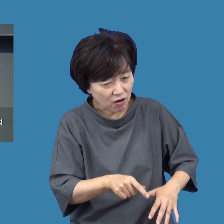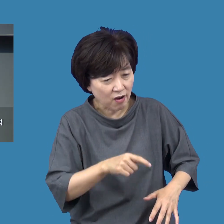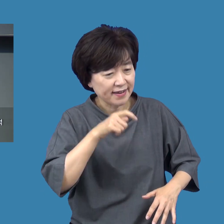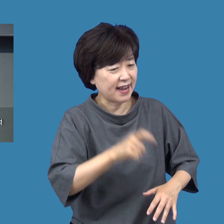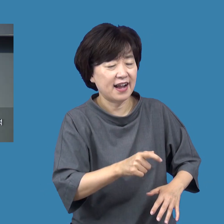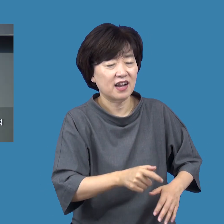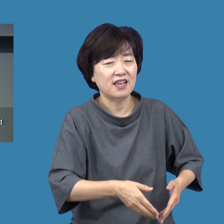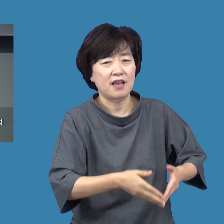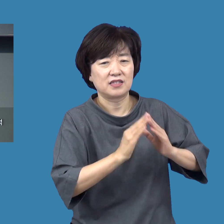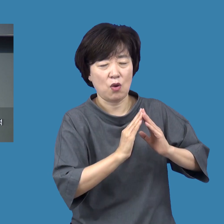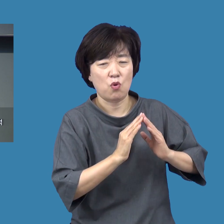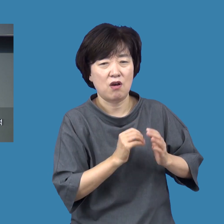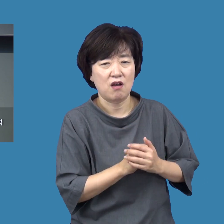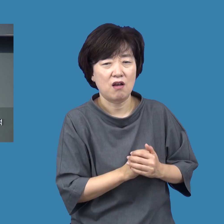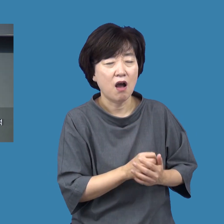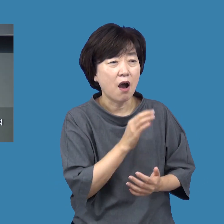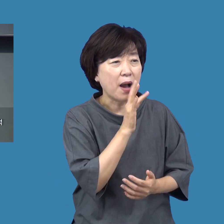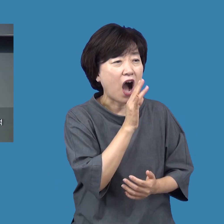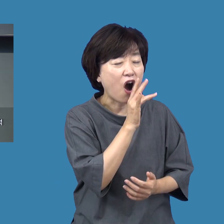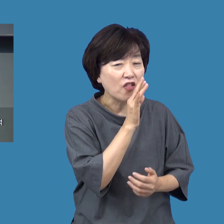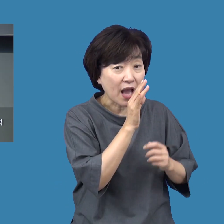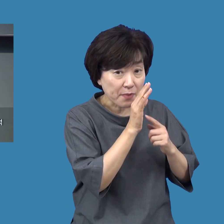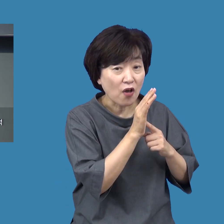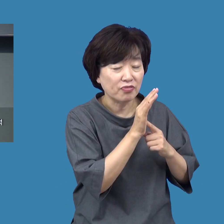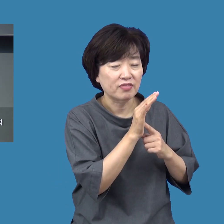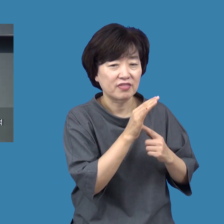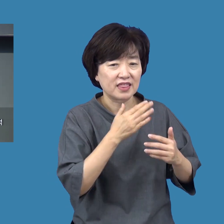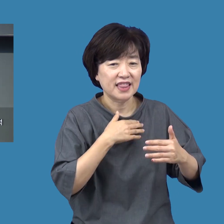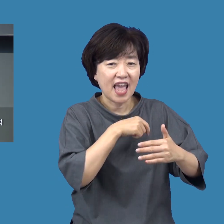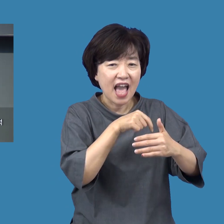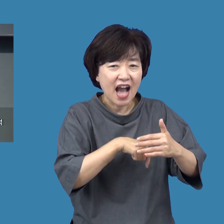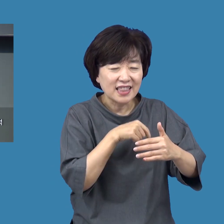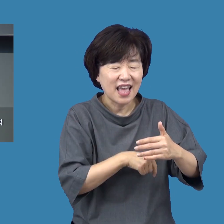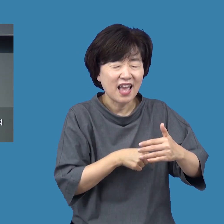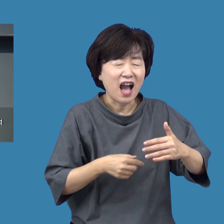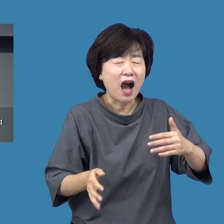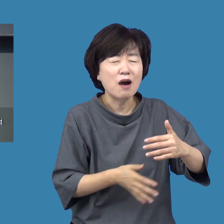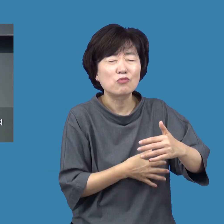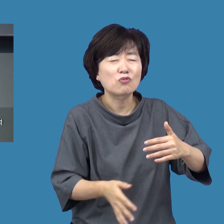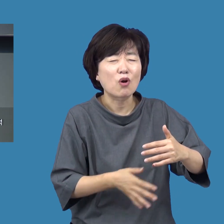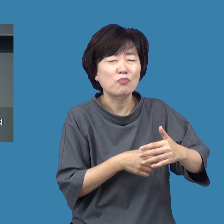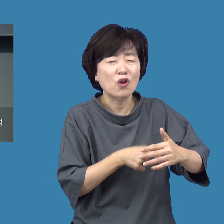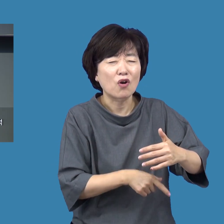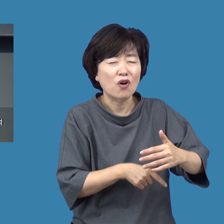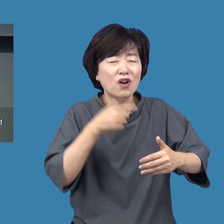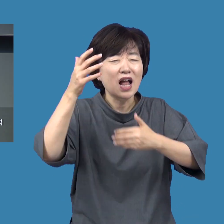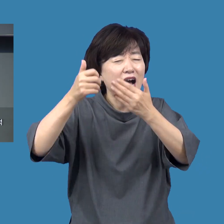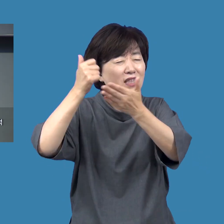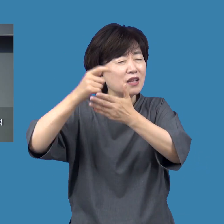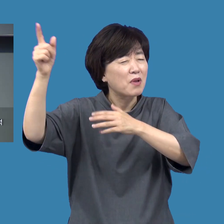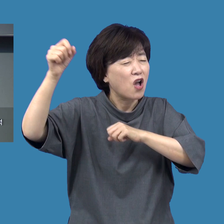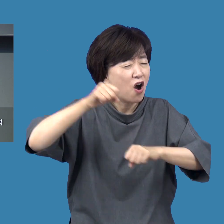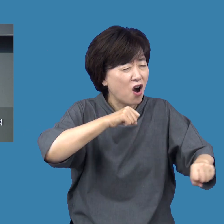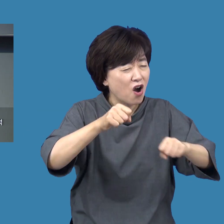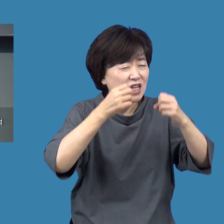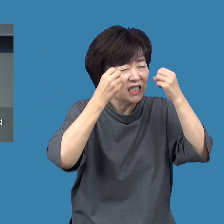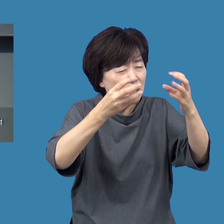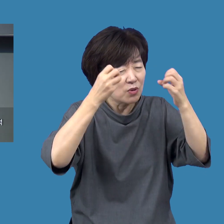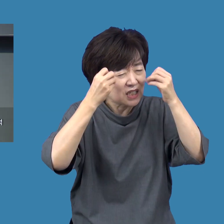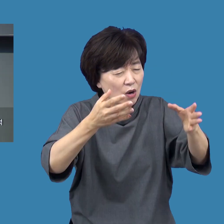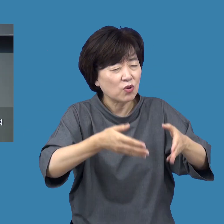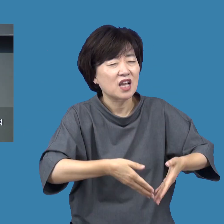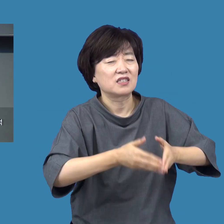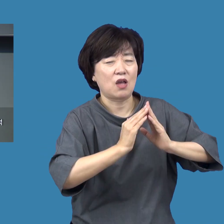거예요. 방언을 하게 되면 내 안에서 아무것도 없던 것들이 뭐 하나님의 어떤 역사가 새롭게 일으켜서 세워진다는